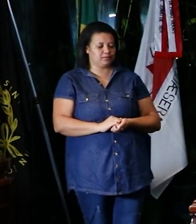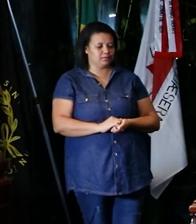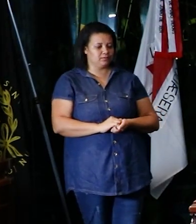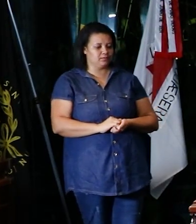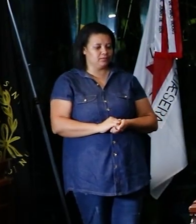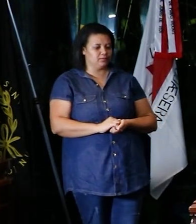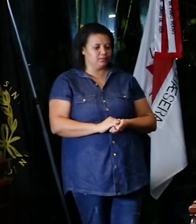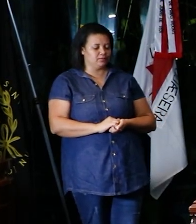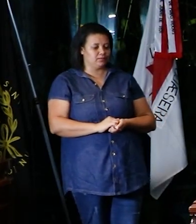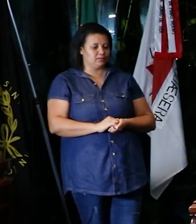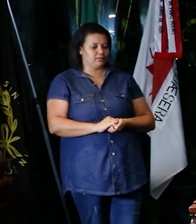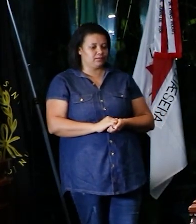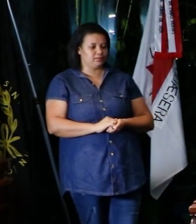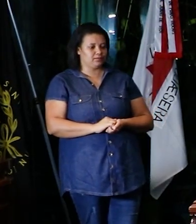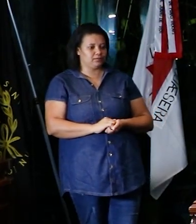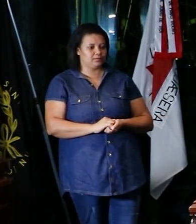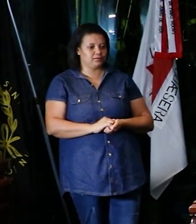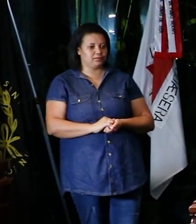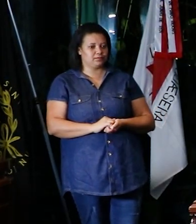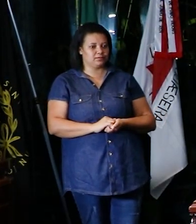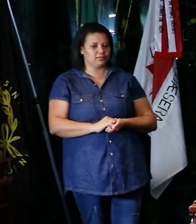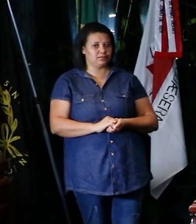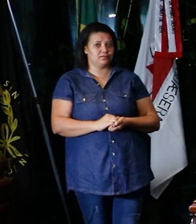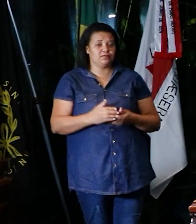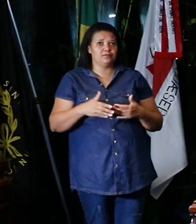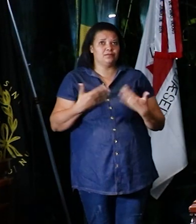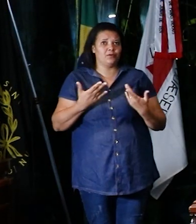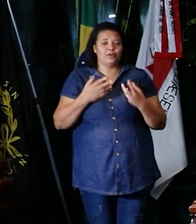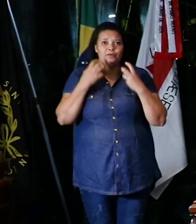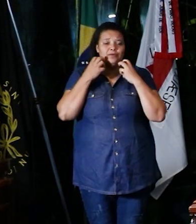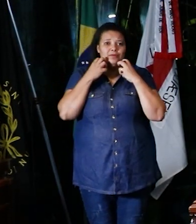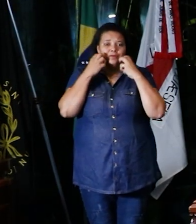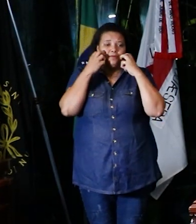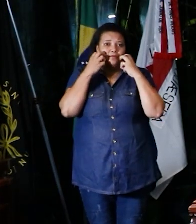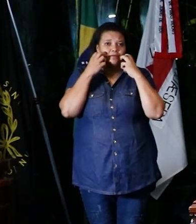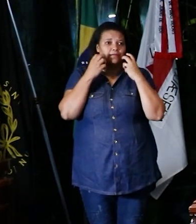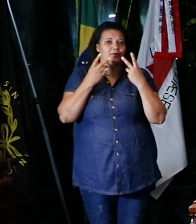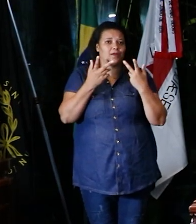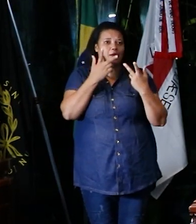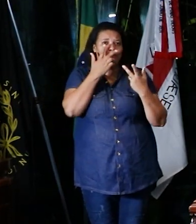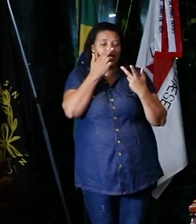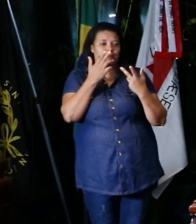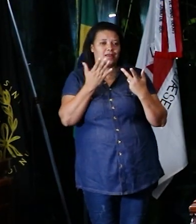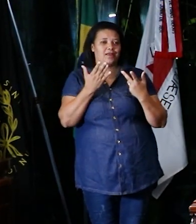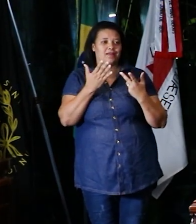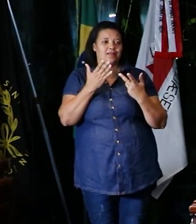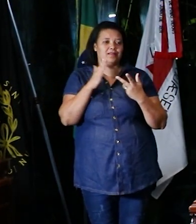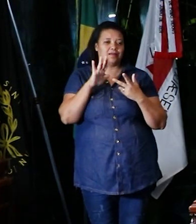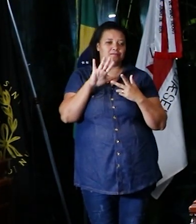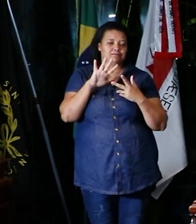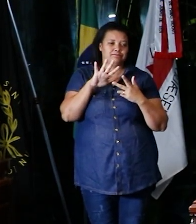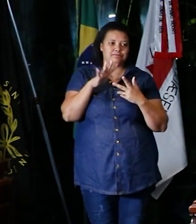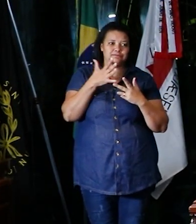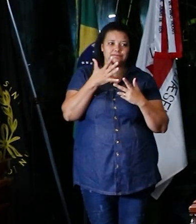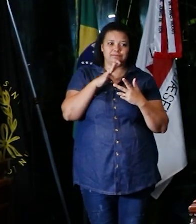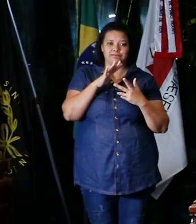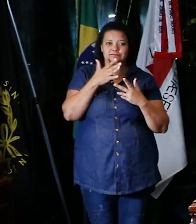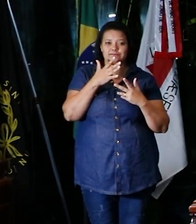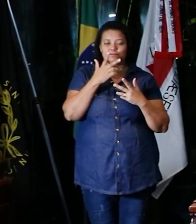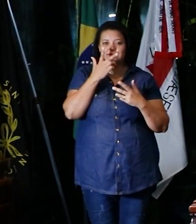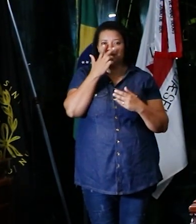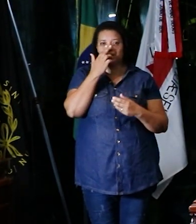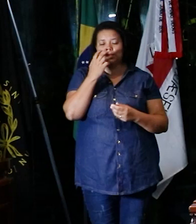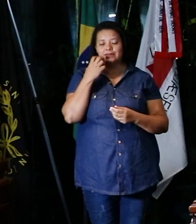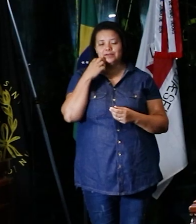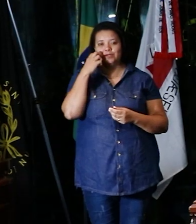Mas, então, que timidez é essa? Então, ele fazia o tipo tímido, mas